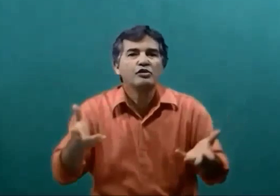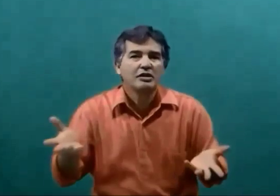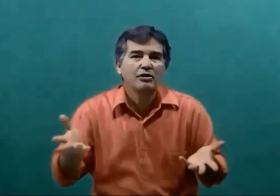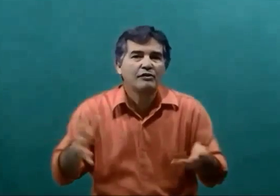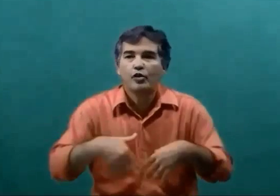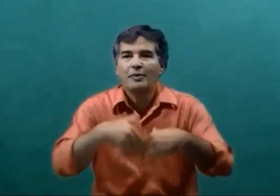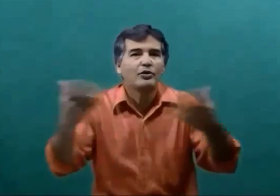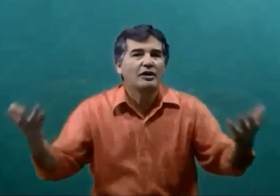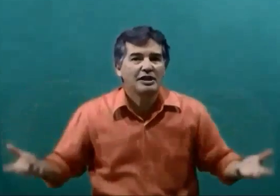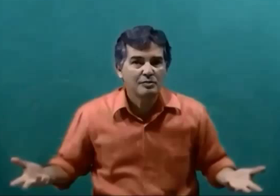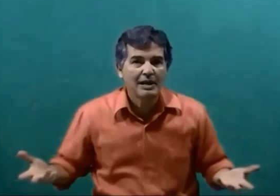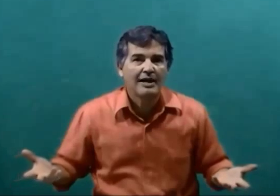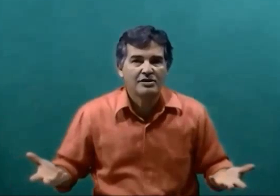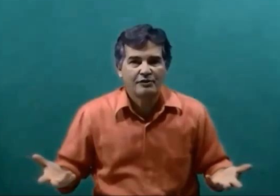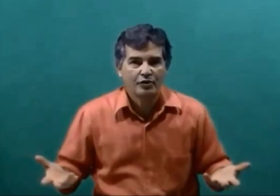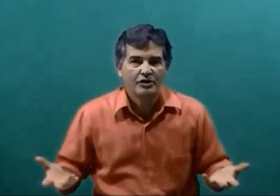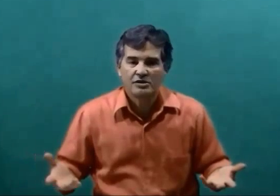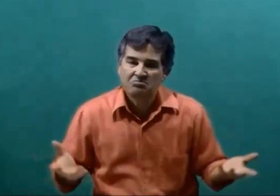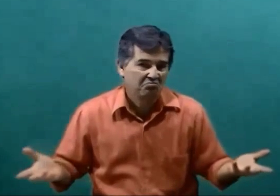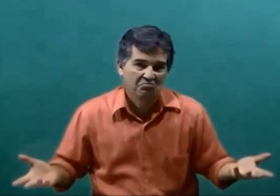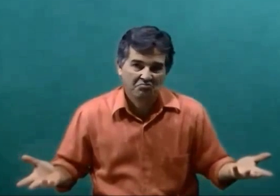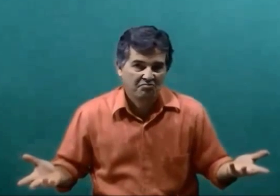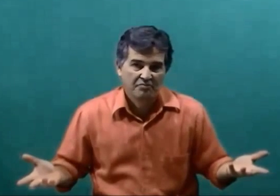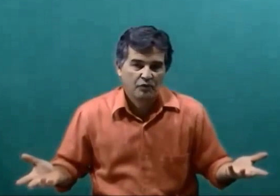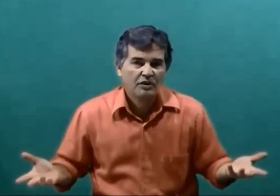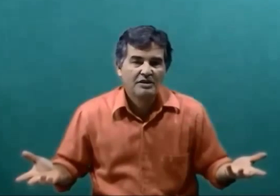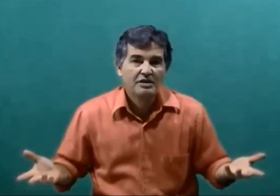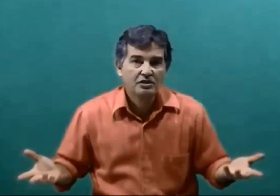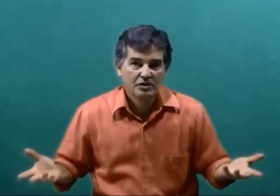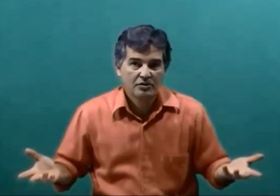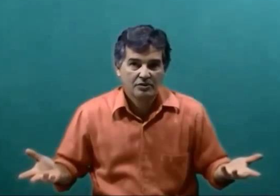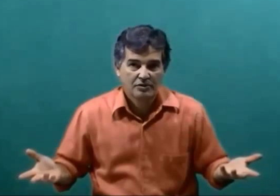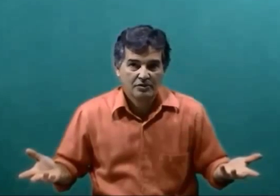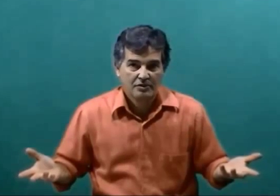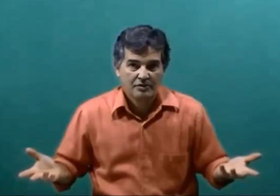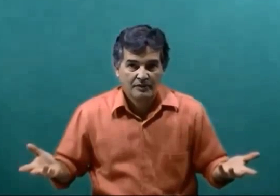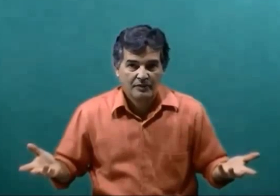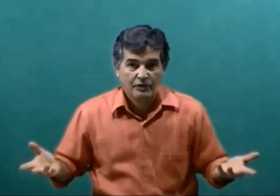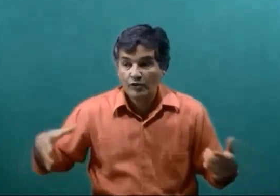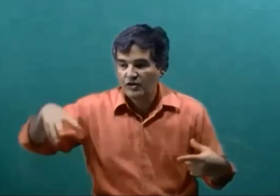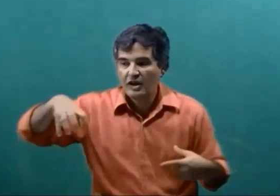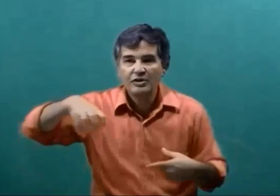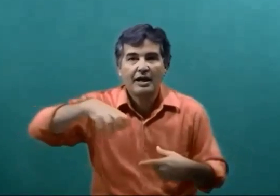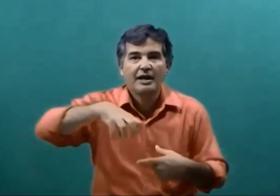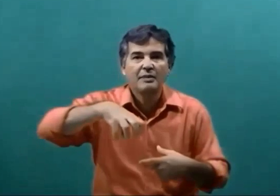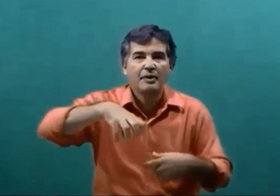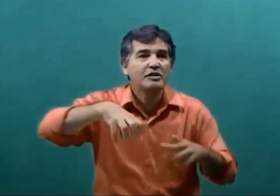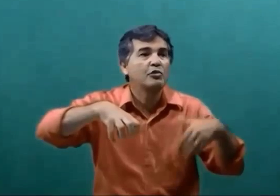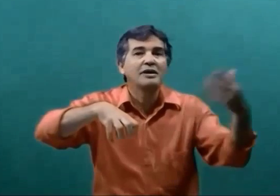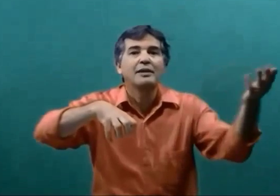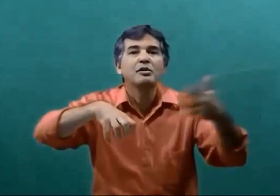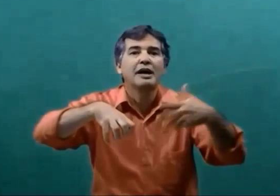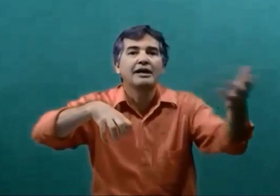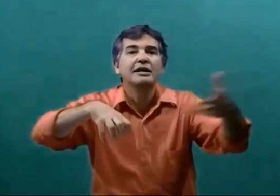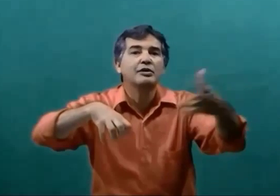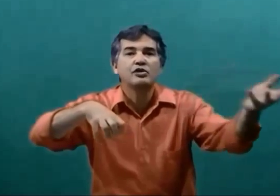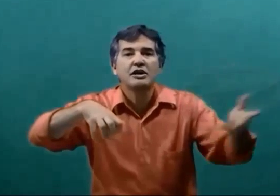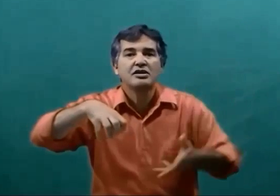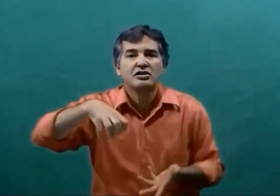um sinal de flor para todas as milhares de flores? Não tem sentido. Só um sinal de aranha para os 50 mil aracnídeos que existem